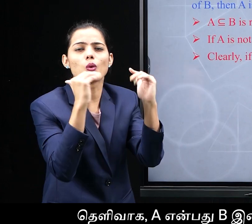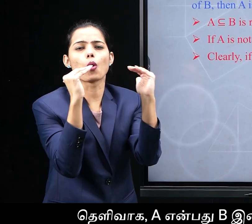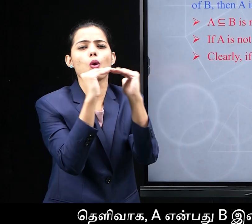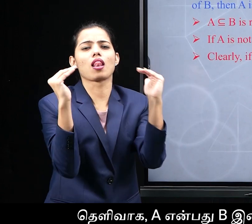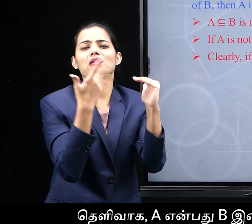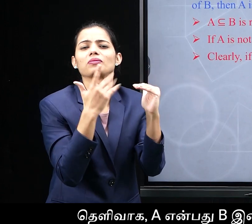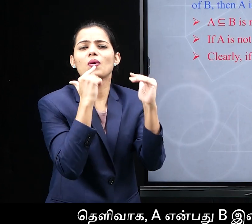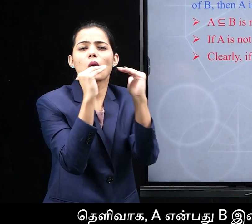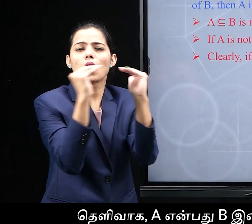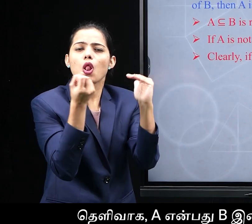விட சிறியது அல்லது சமம்.